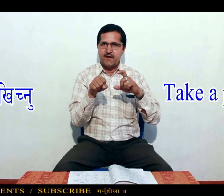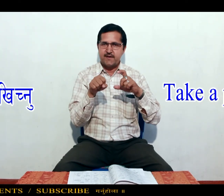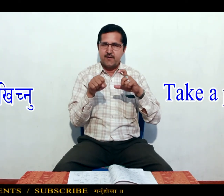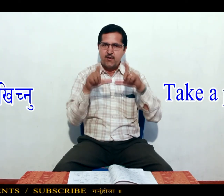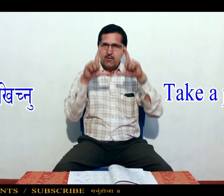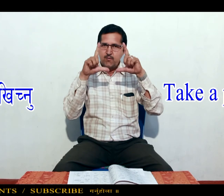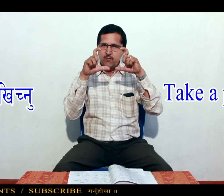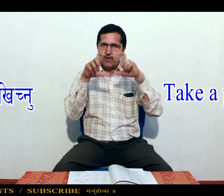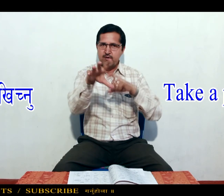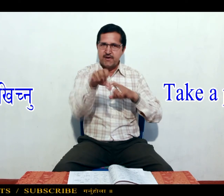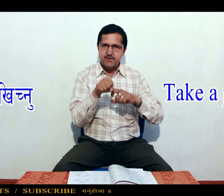यसरी फोटो खिच्नु,